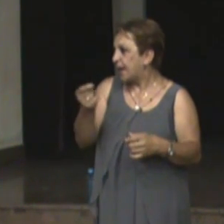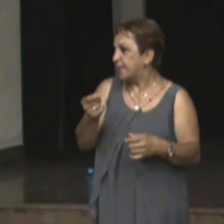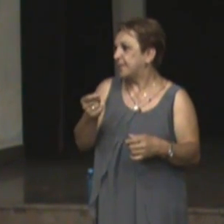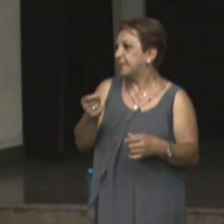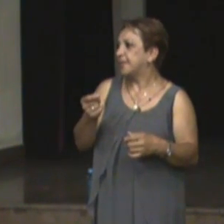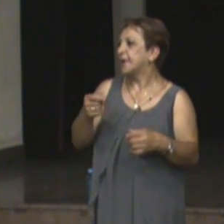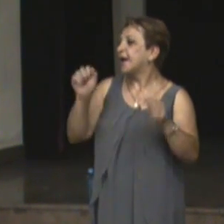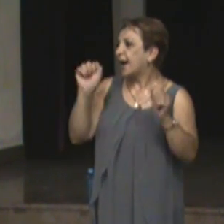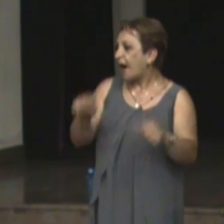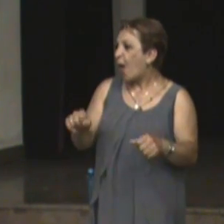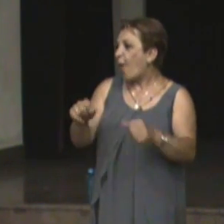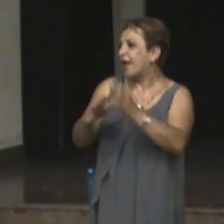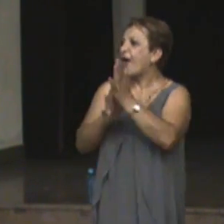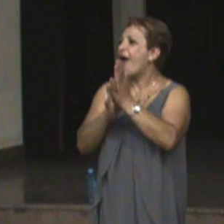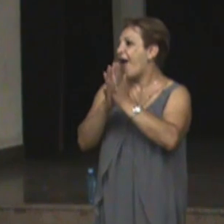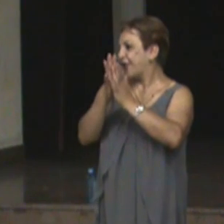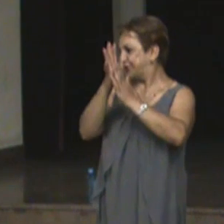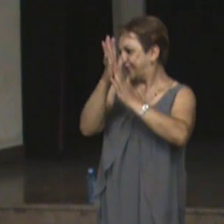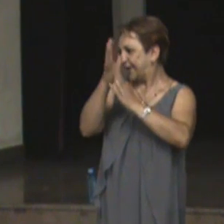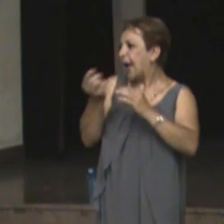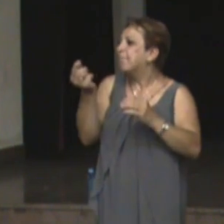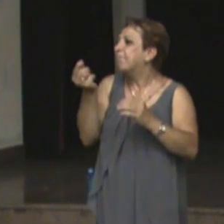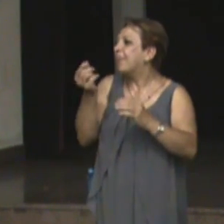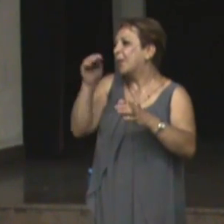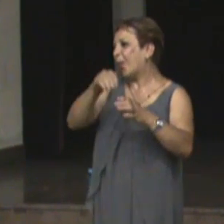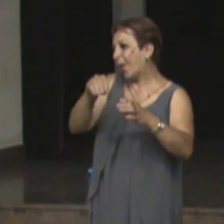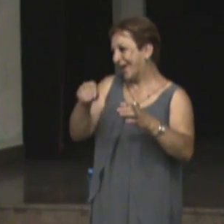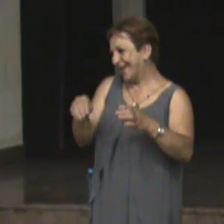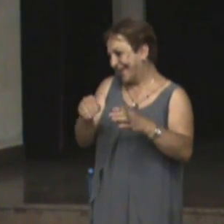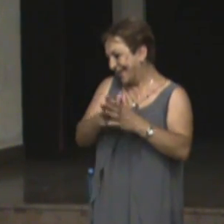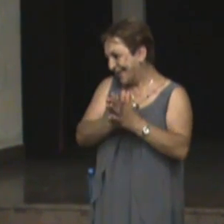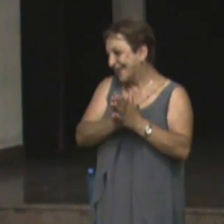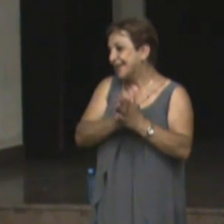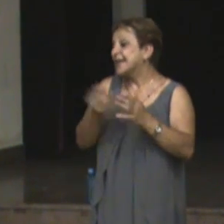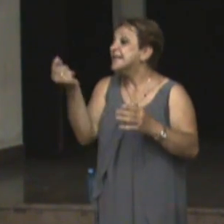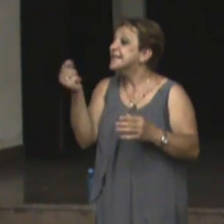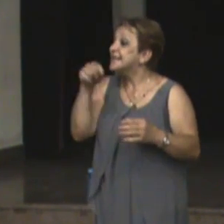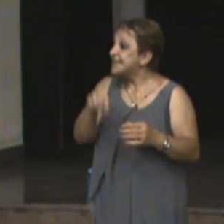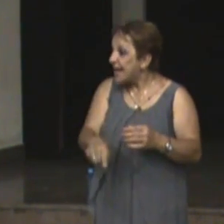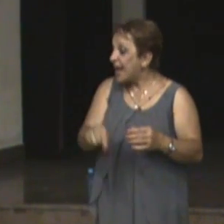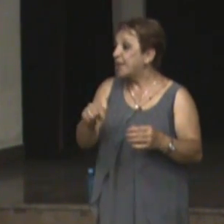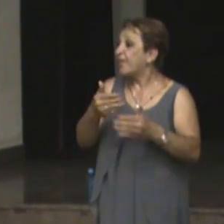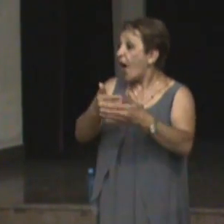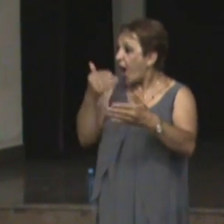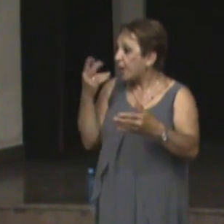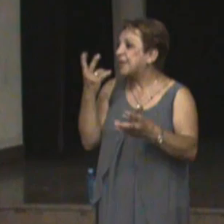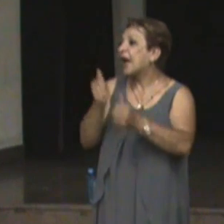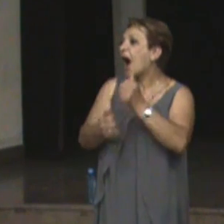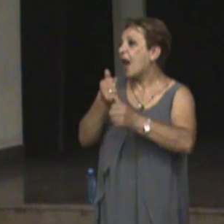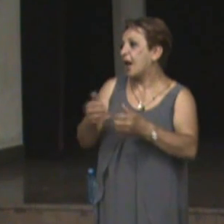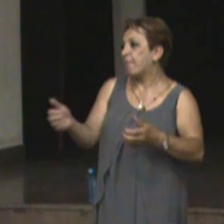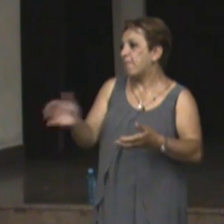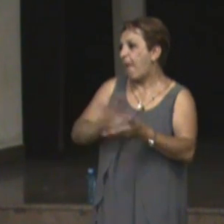ըստ արժանույն մտուղ տա։ Ուրեմն սերմանելուց առաջ նախ պետք է քարերը պատել։ Եվ